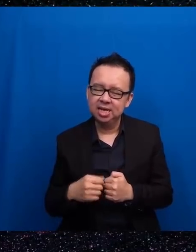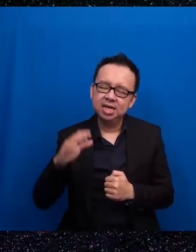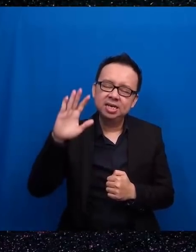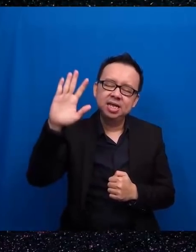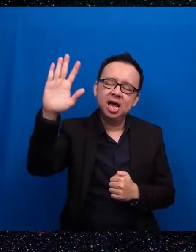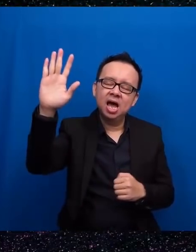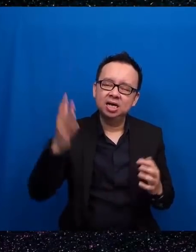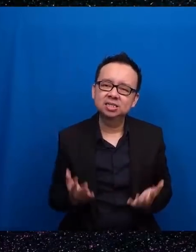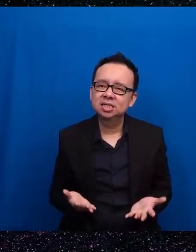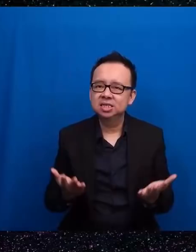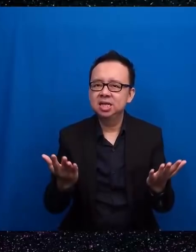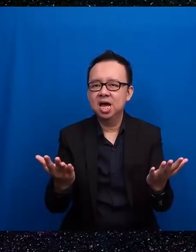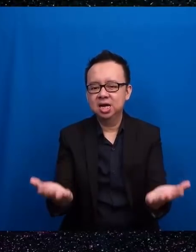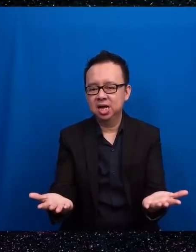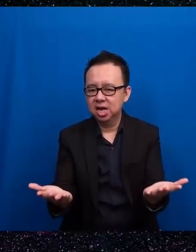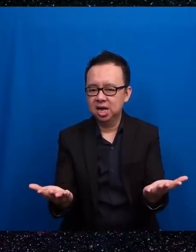yakin Dia